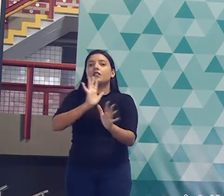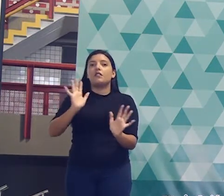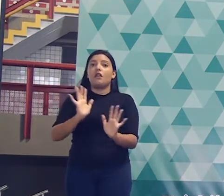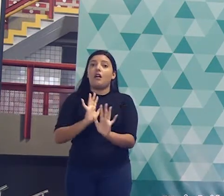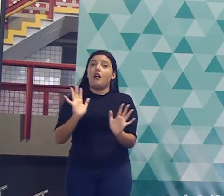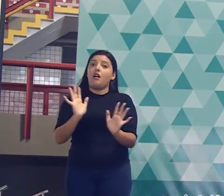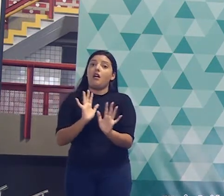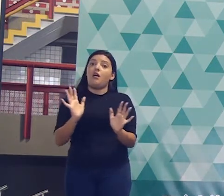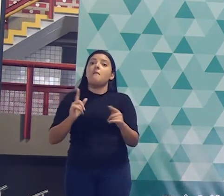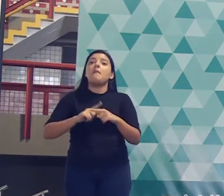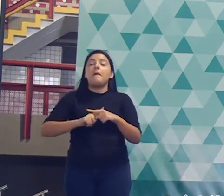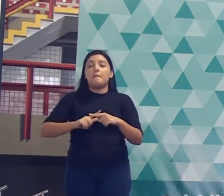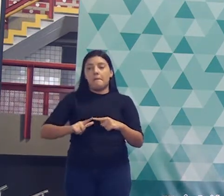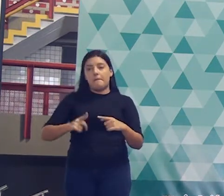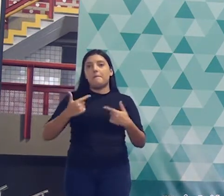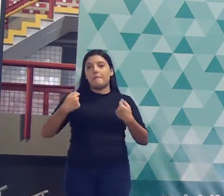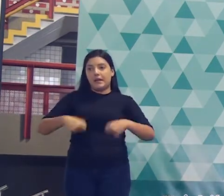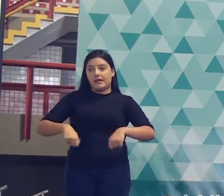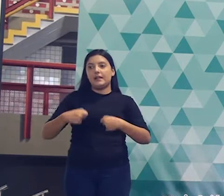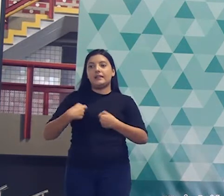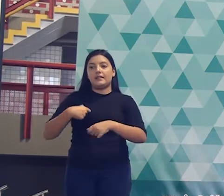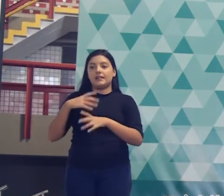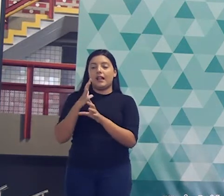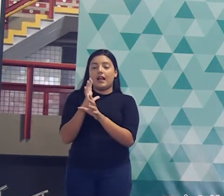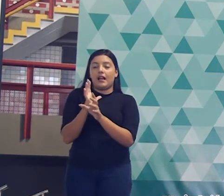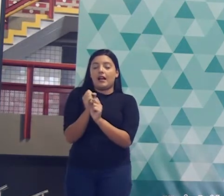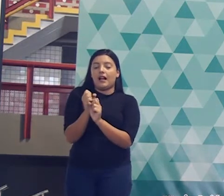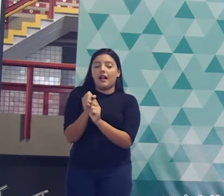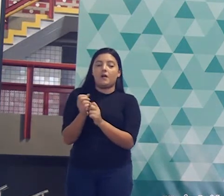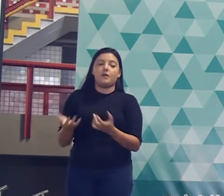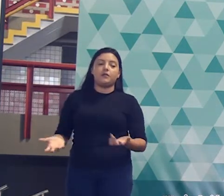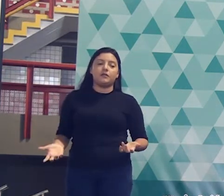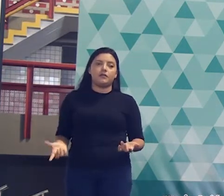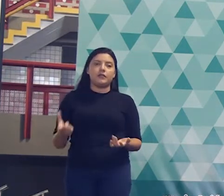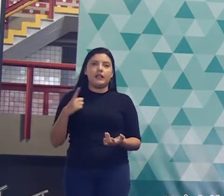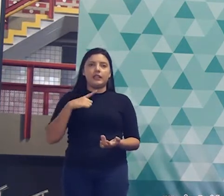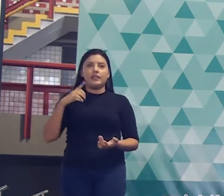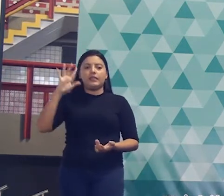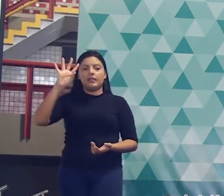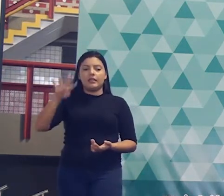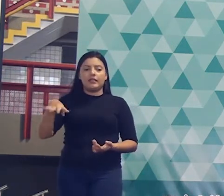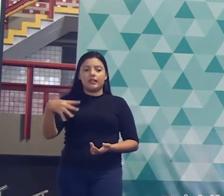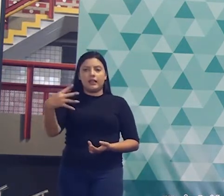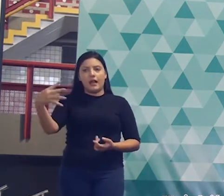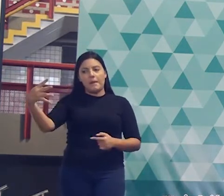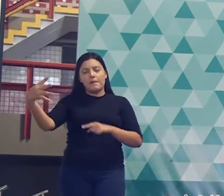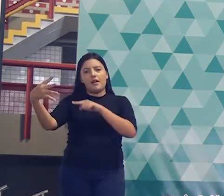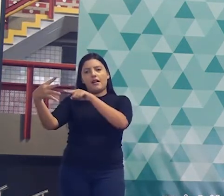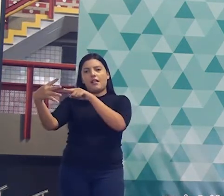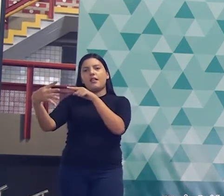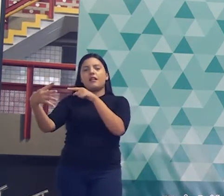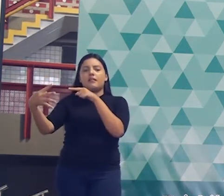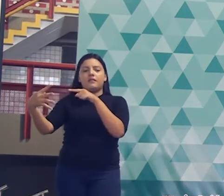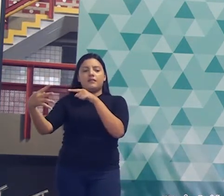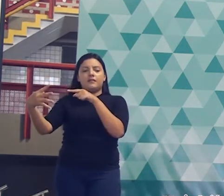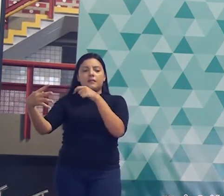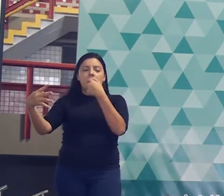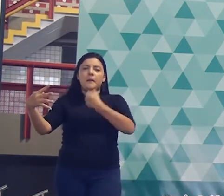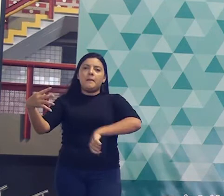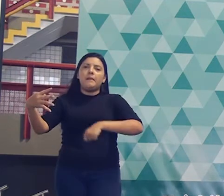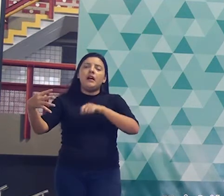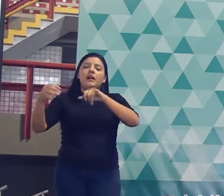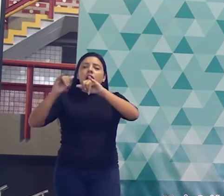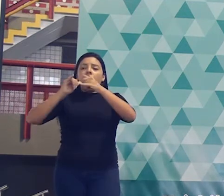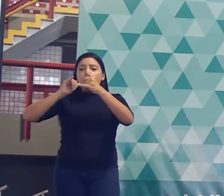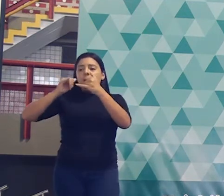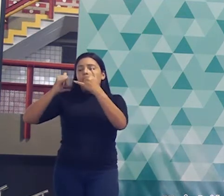mas vamos precisar de cálculos. De novo, sétima questão, trouxe tabela? Se trouxe tabela, então precisamos das